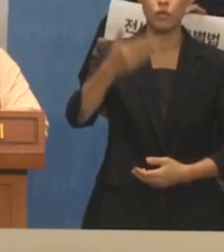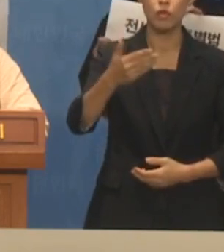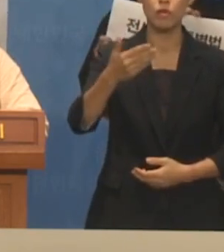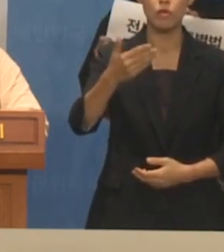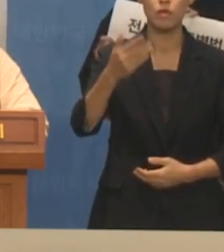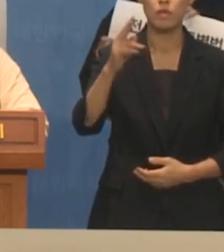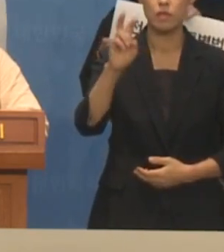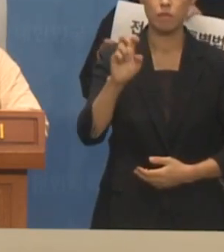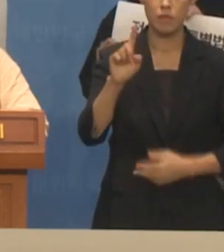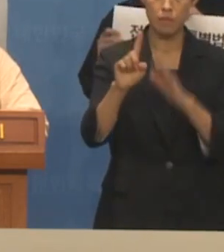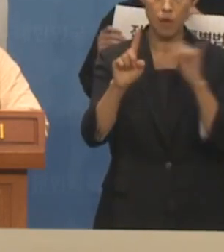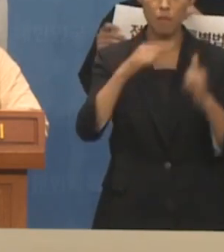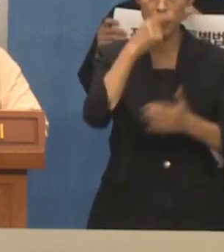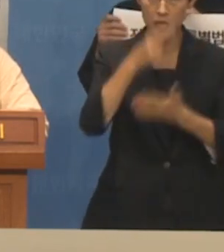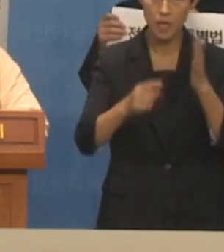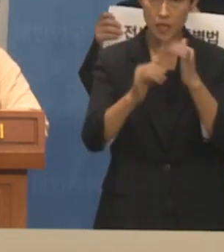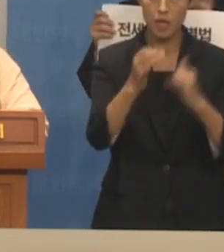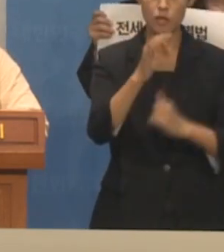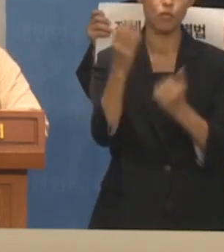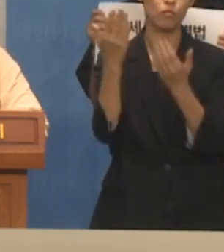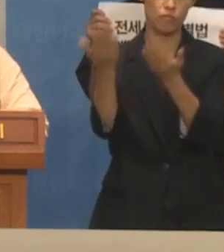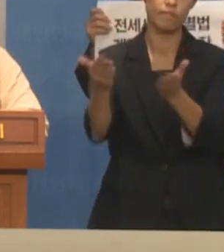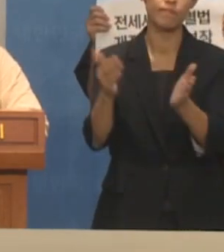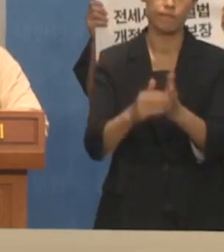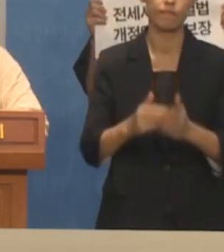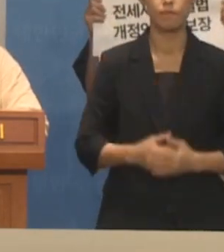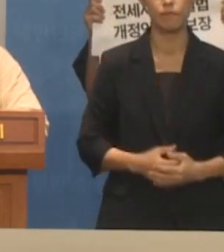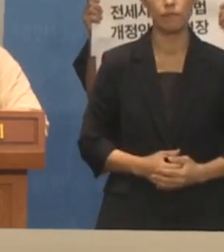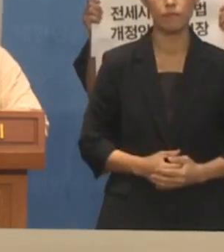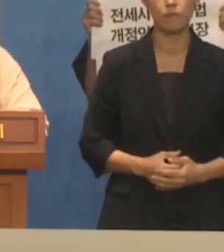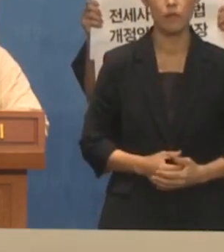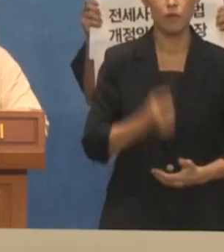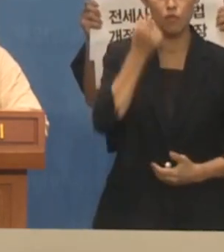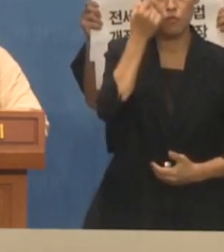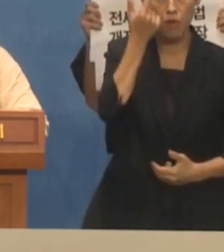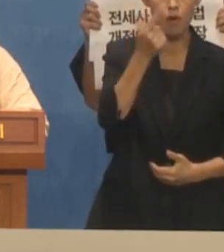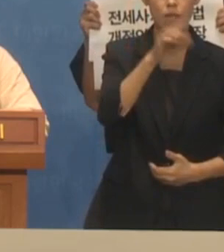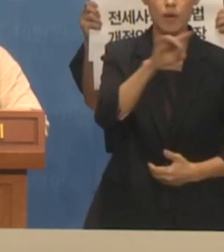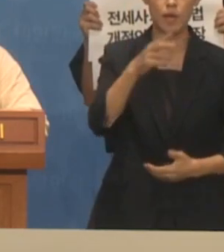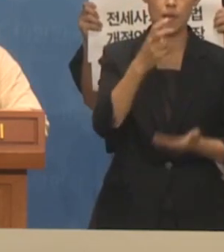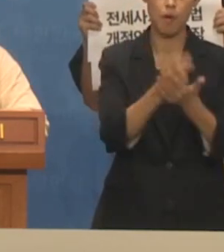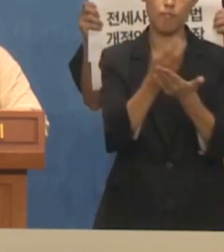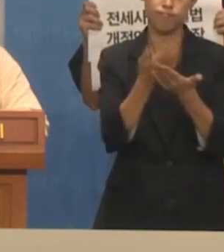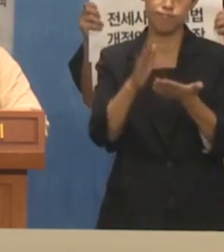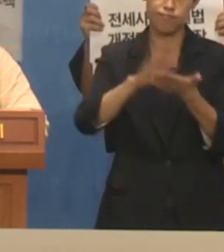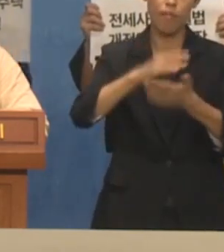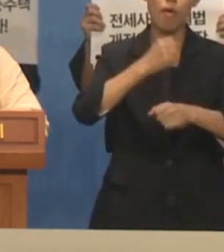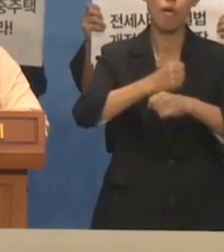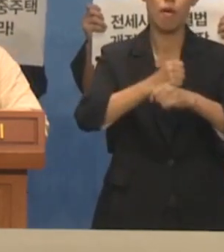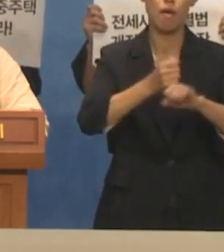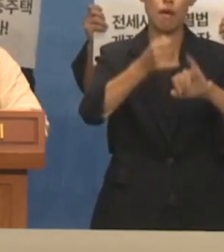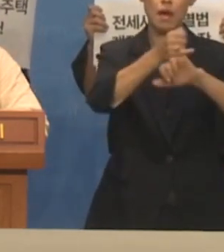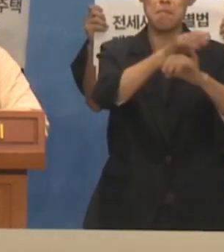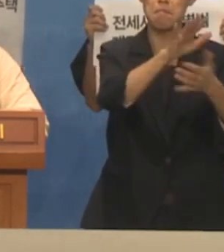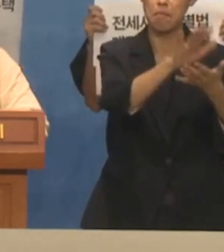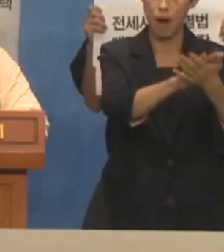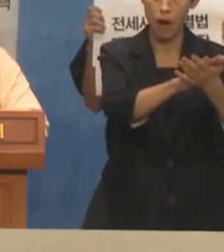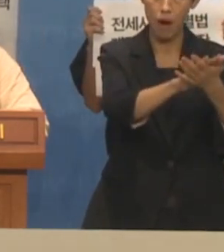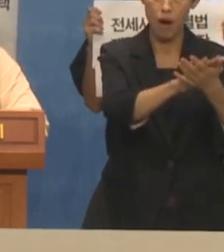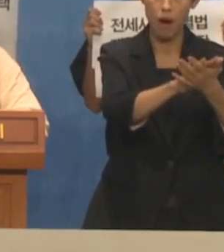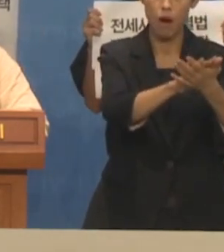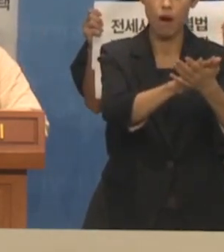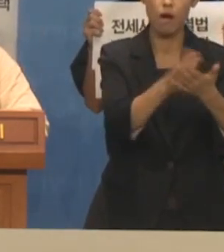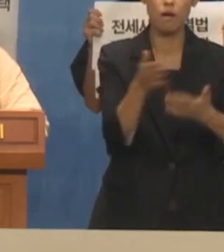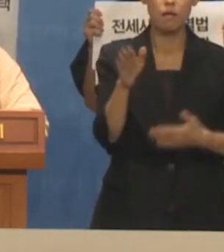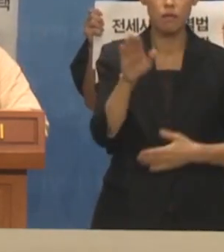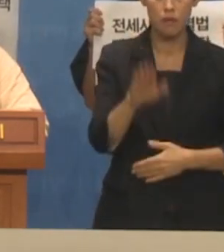19,621명의 피해자가 피해자로 인정받았습니다. 6개월마다 법안을 보완하겠다는 약속은 공전을